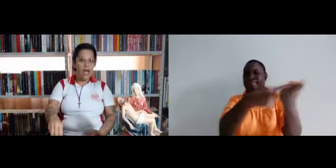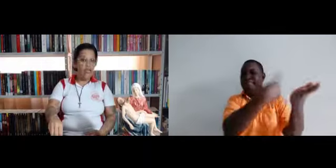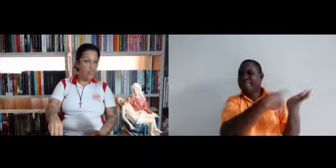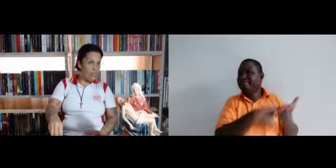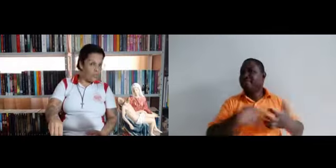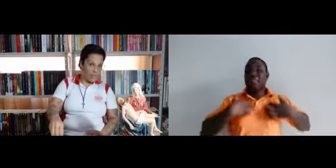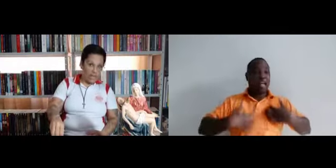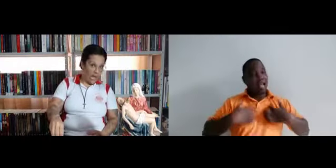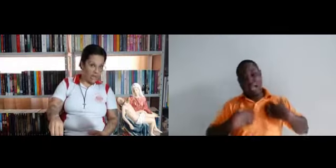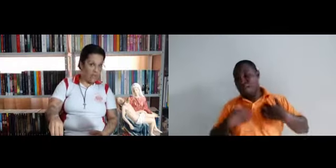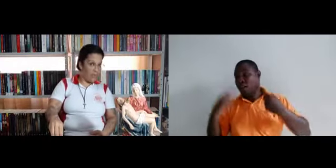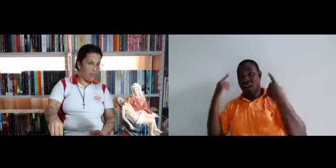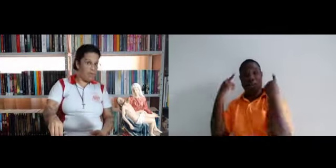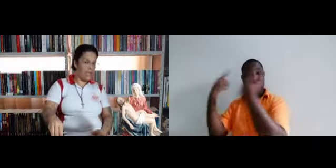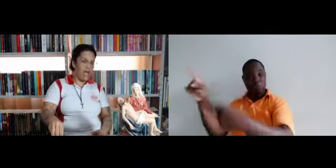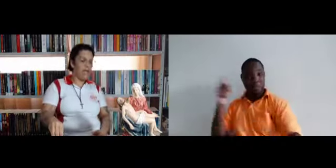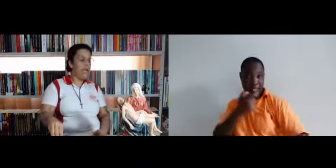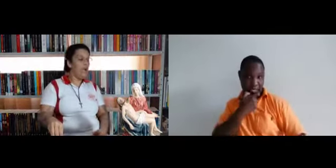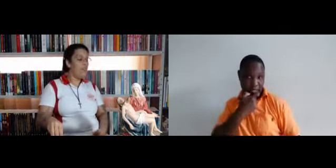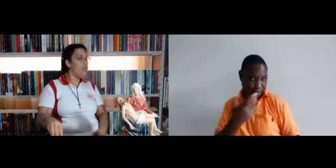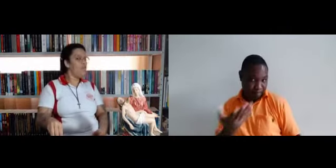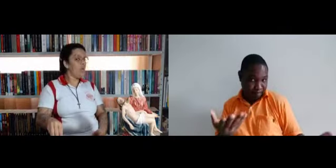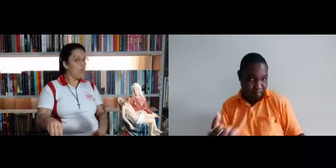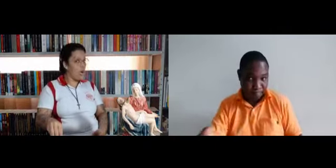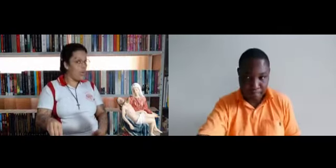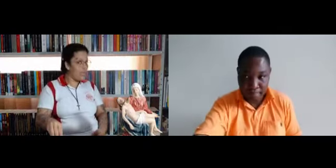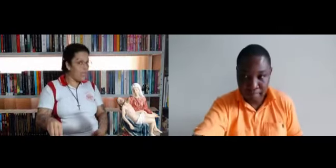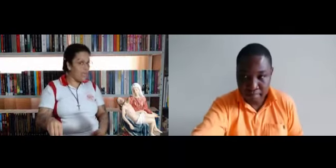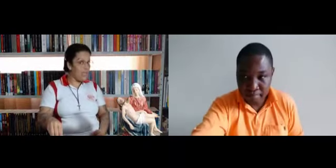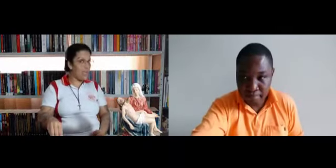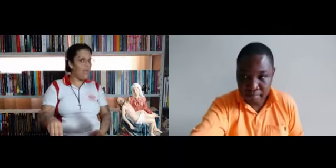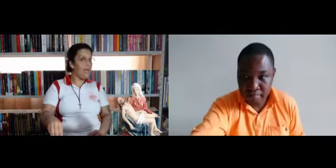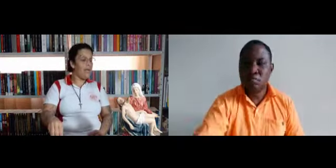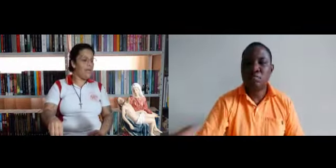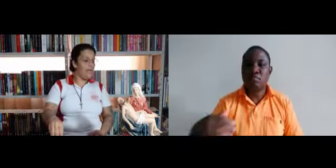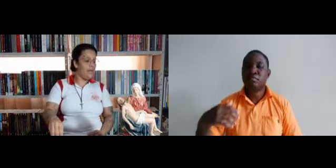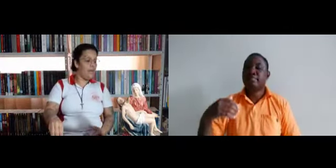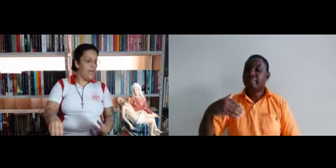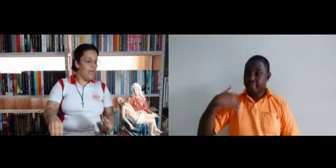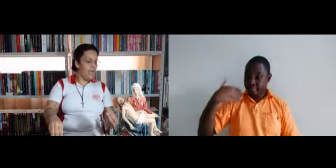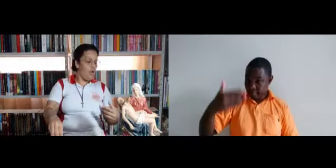irredentas nunca chegaram na mão da Itália, motivo pelo qual a Itália